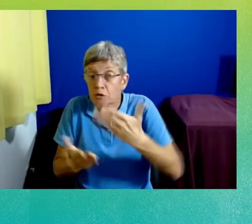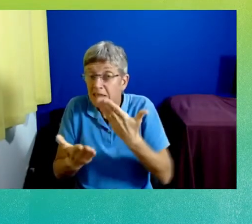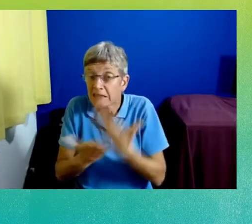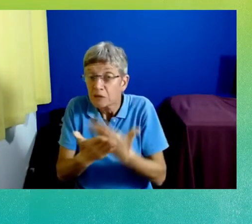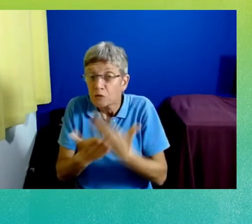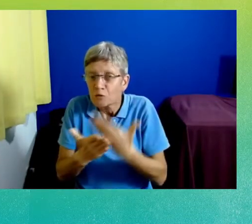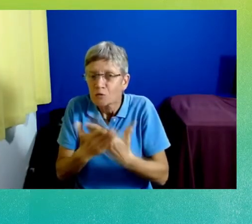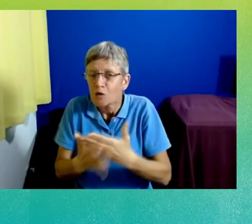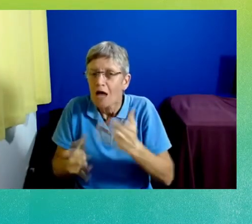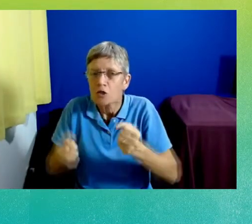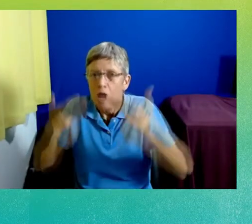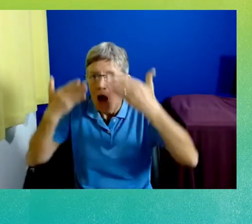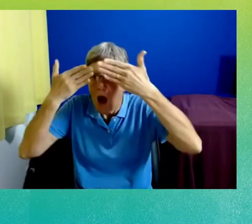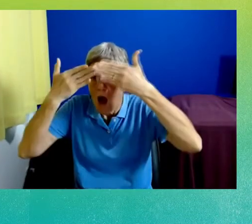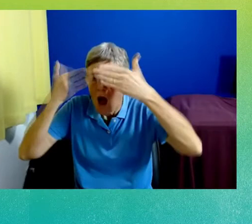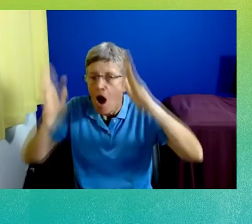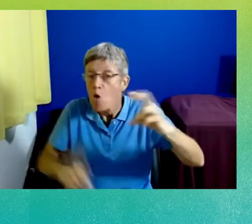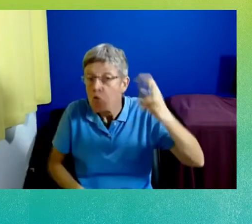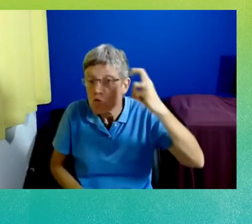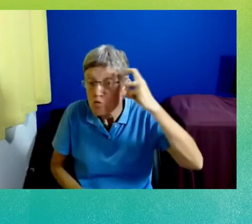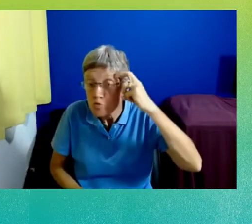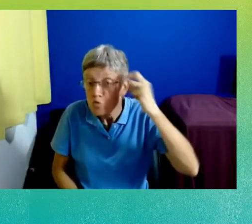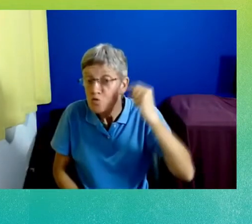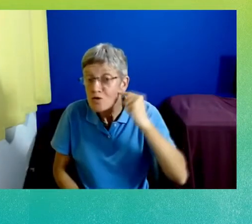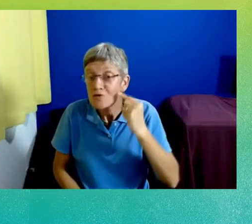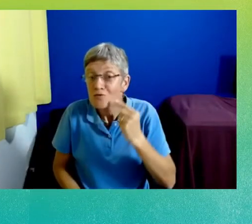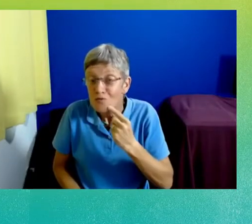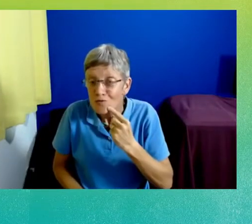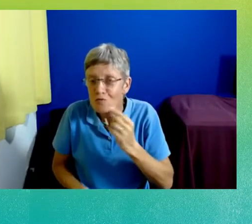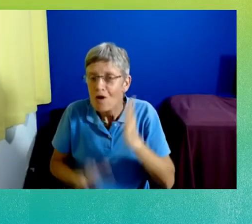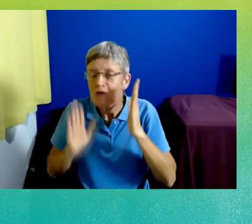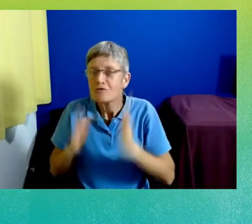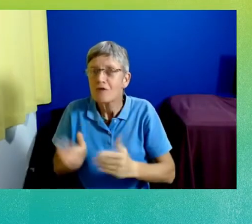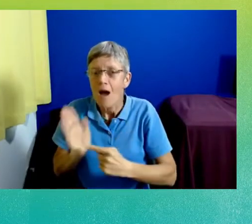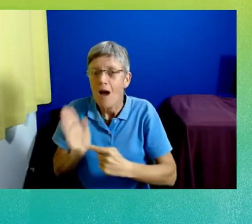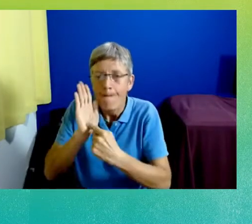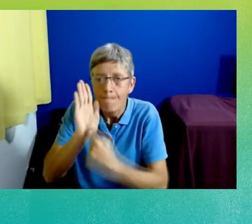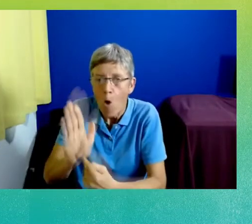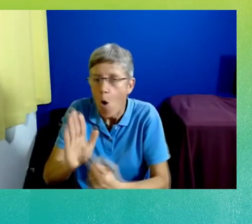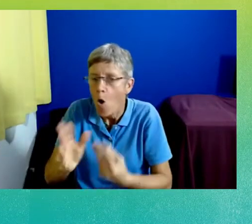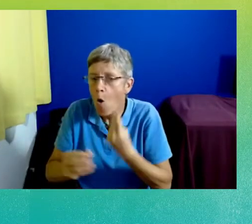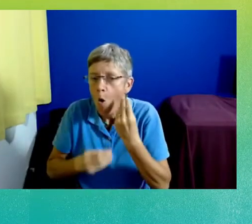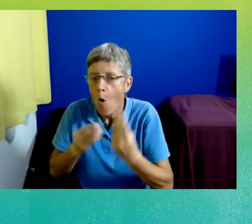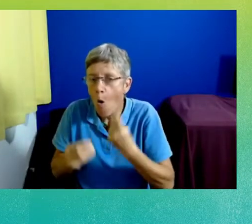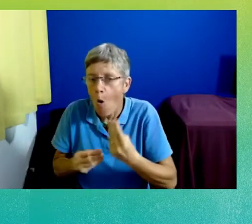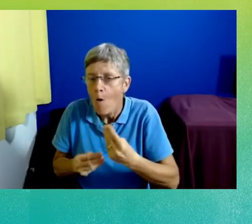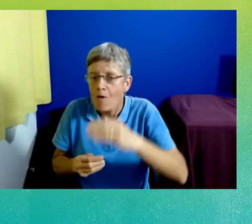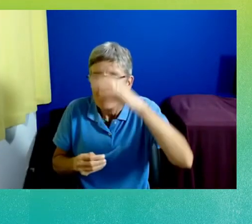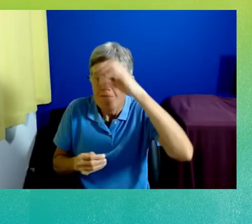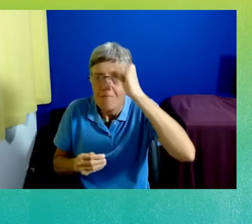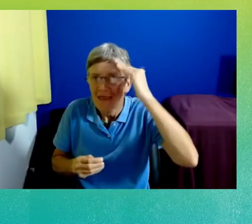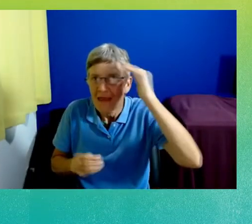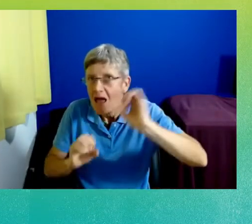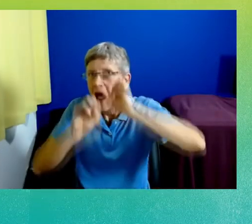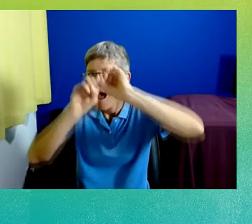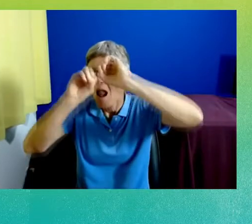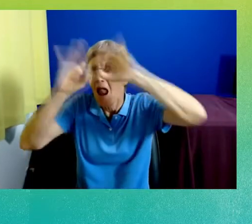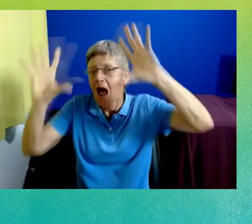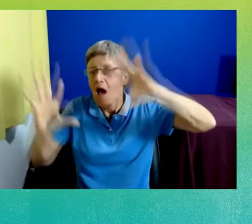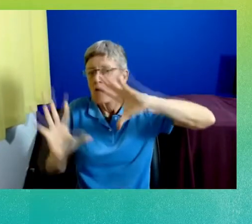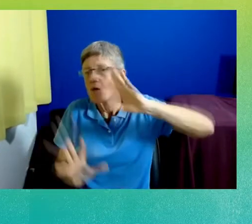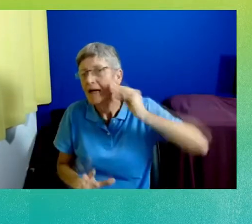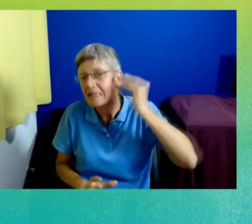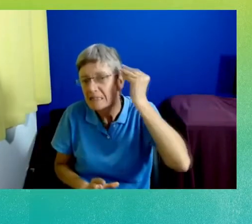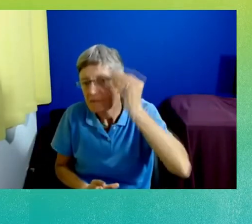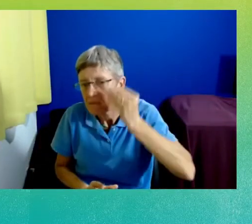precisa refletir sobre o estudo da literatura, a cultura surda, como